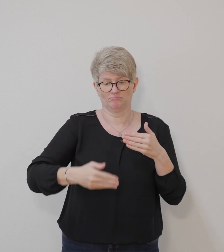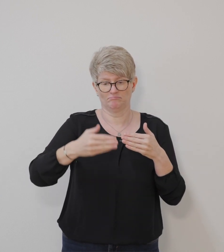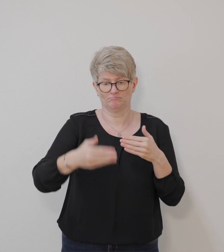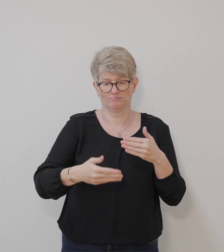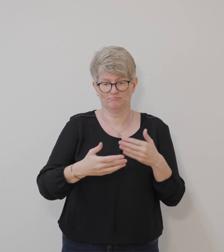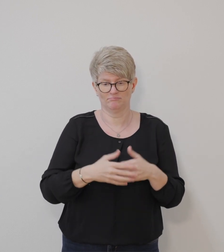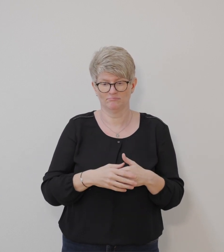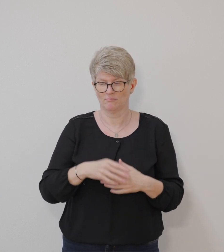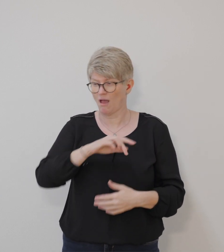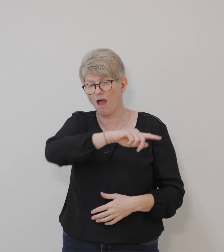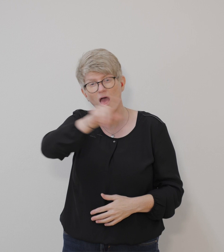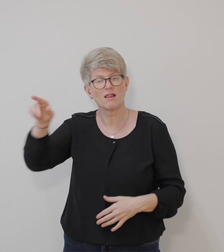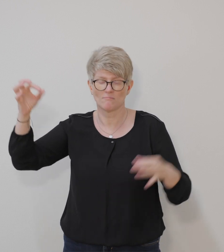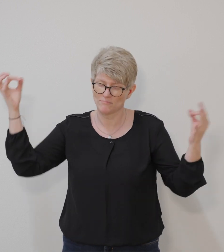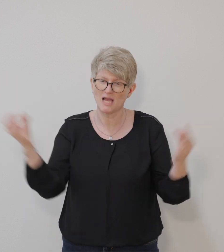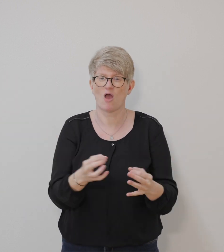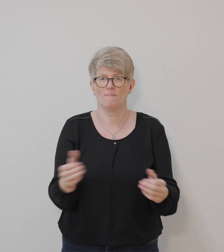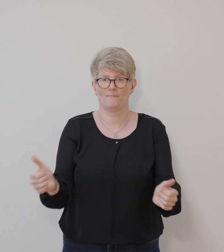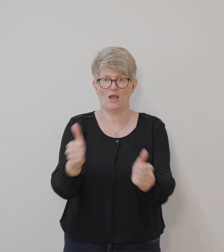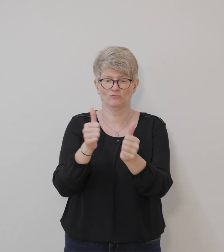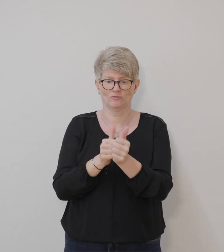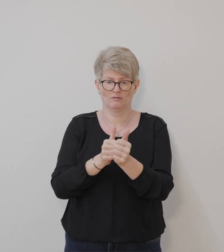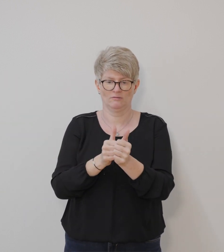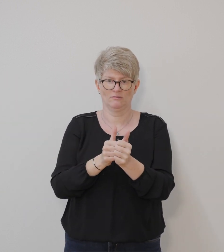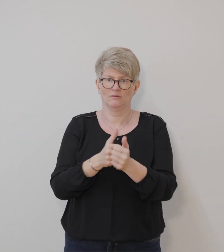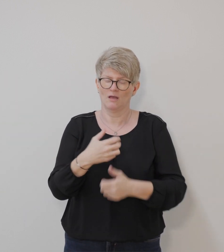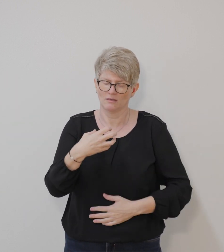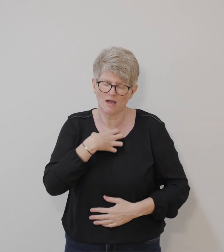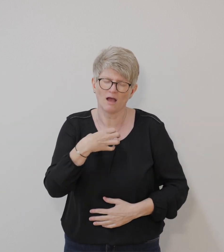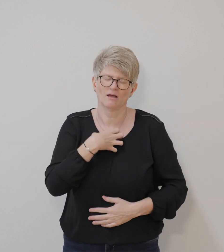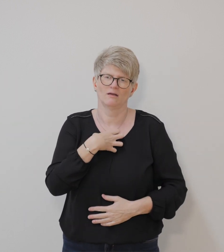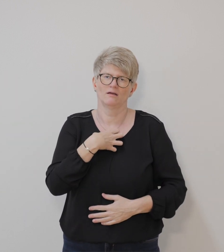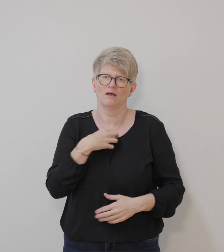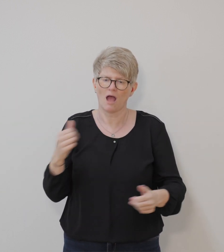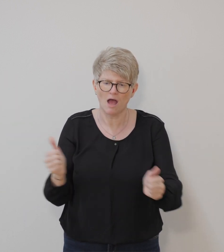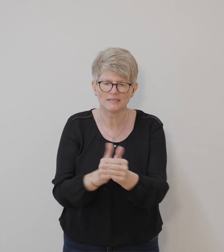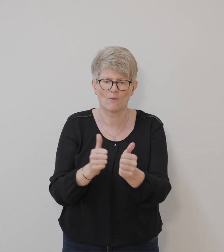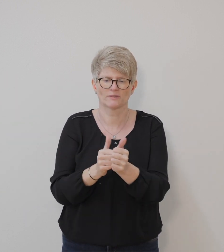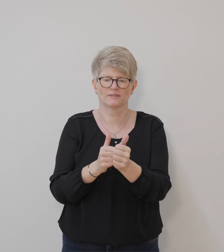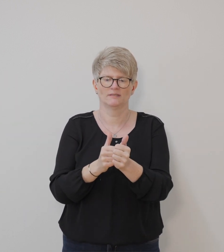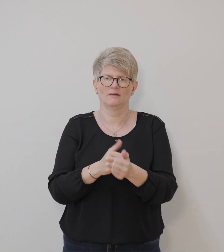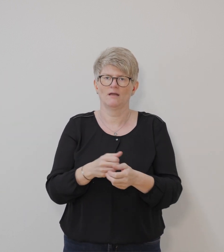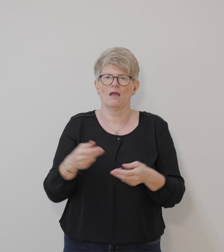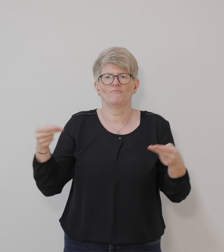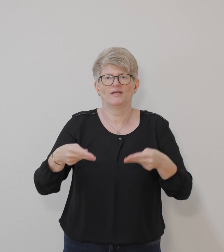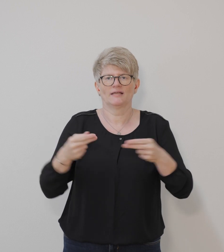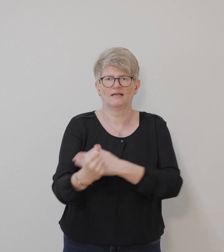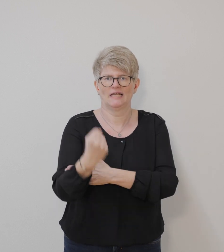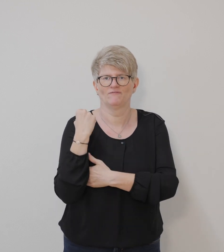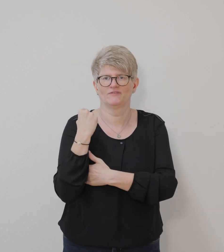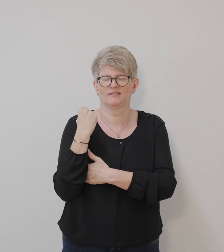Kranke, Angehörige, Pflegekräfte und Ärzte.